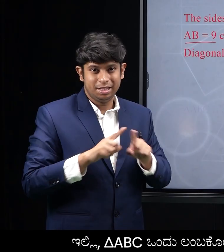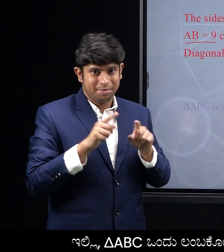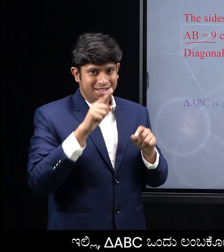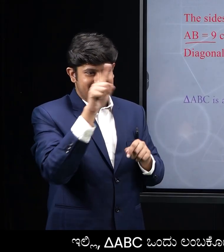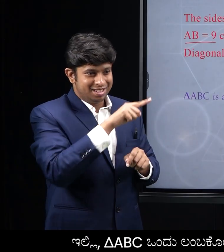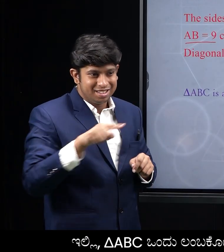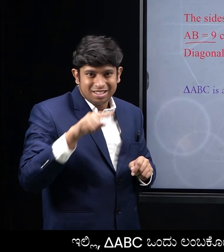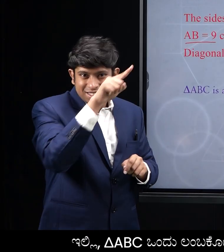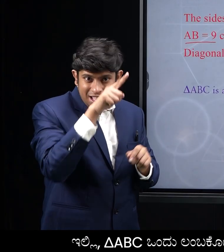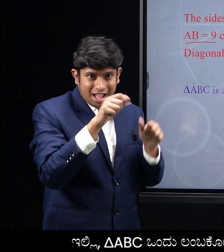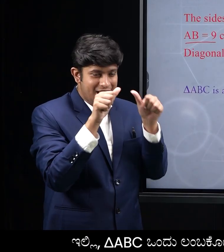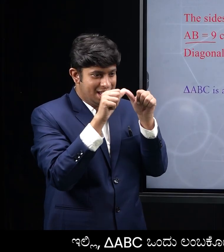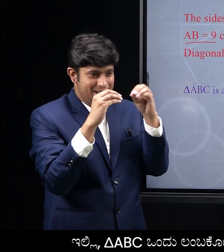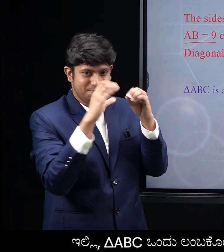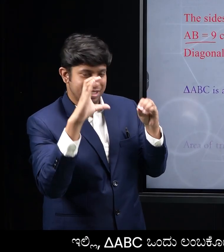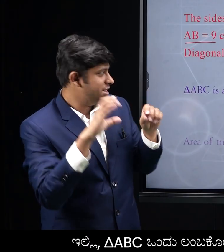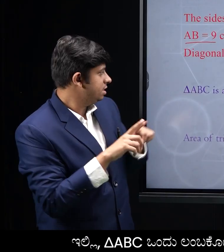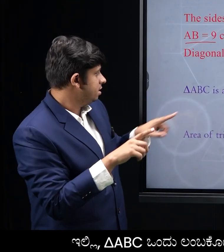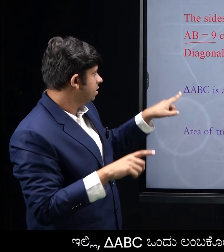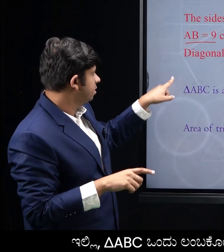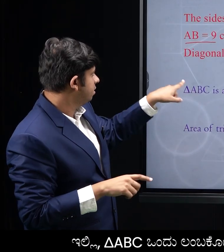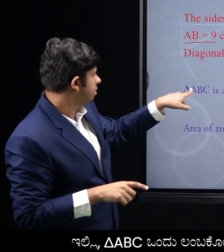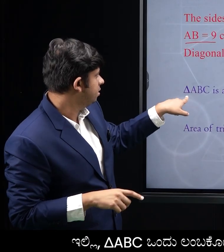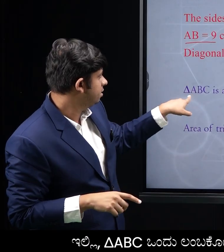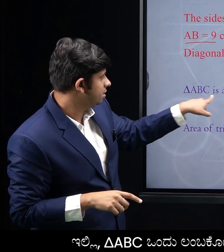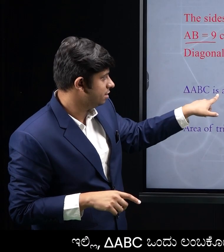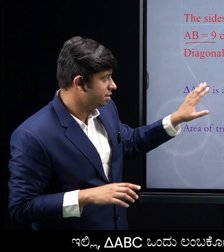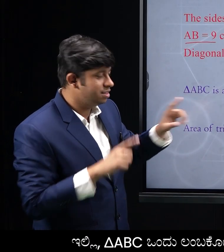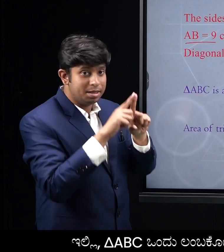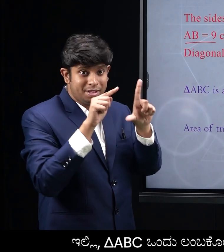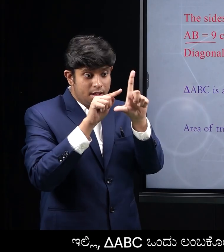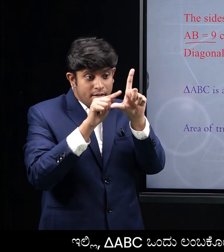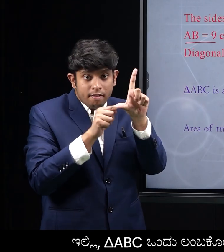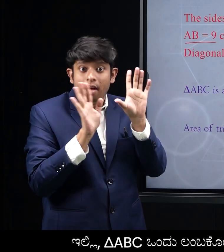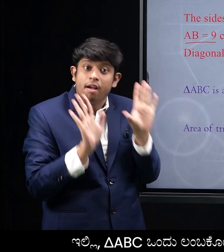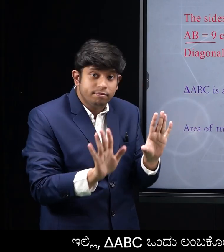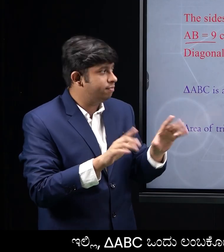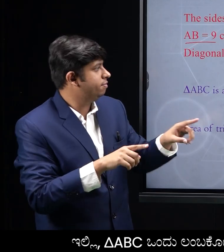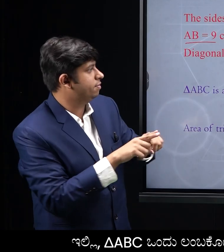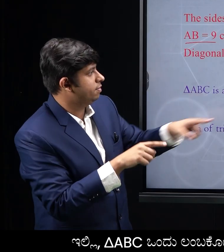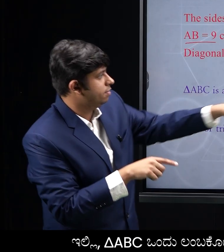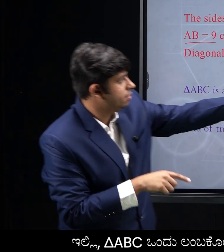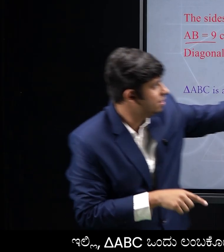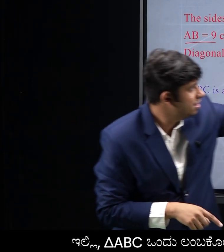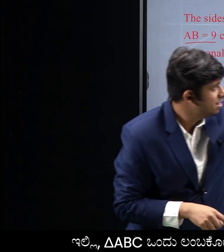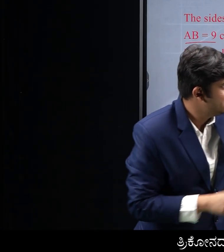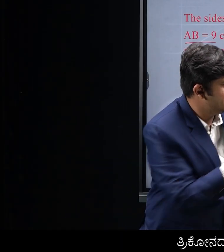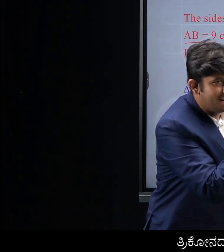ಇಲ್ಲಿ ಟ್ರಯಾಂಗಲ್ ABC ಒಂದು ಲಂಬಕೋನ ತ್ರಿಕೋನವಾಗಿದೆ, ಆದ್ದರಿಂದ ಅದರ ಪ್ರದೇಶವು ಇರುತ್ತದೆ.